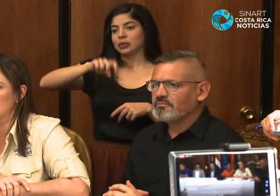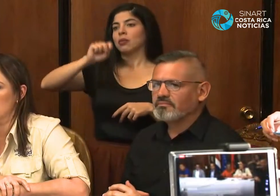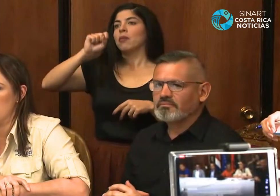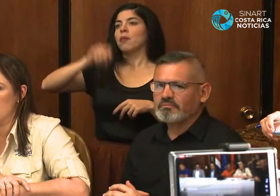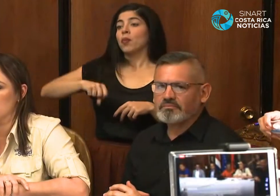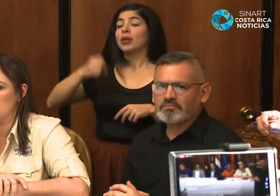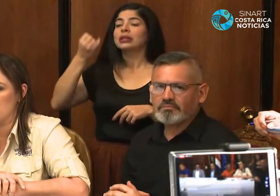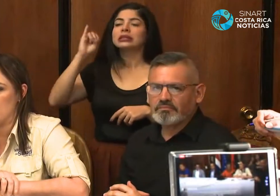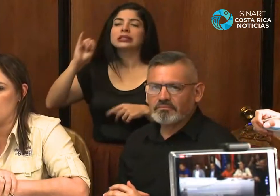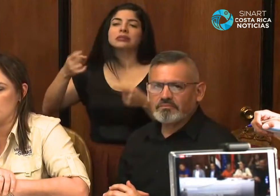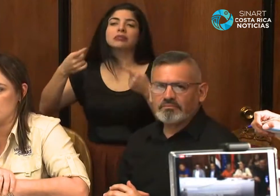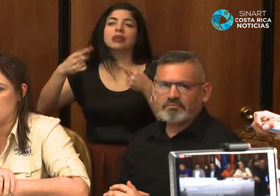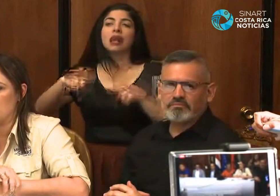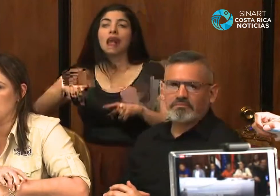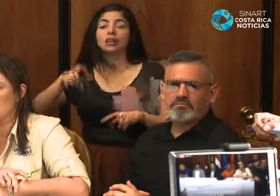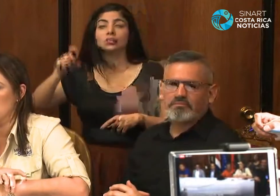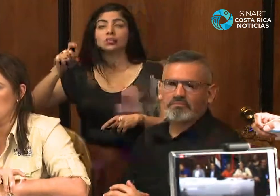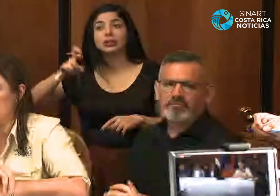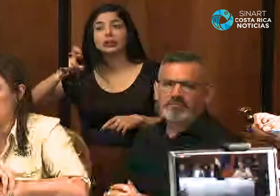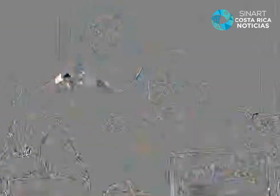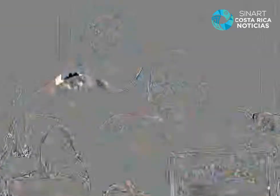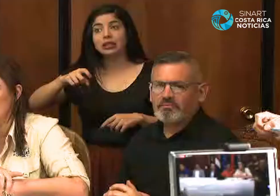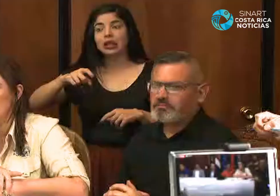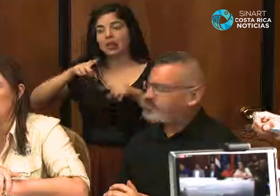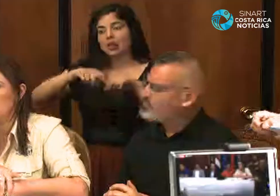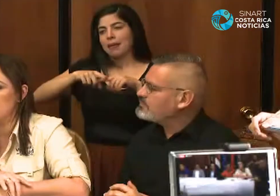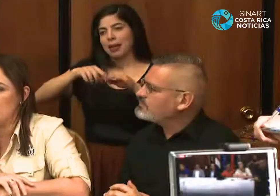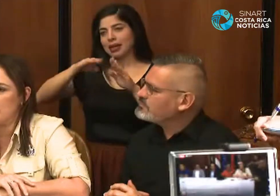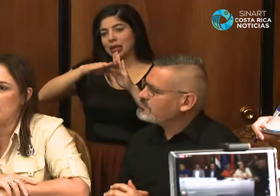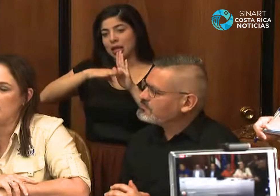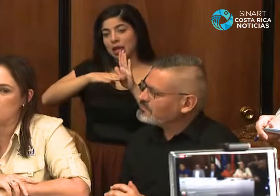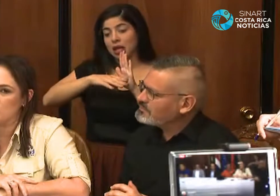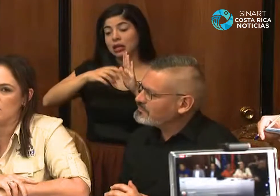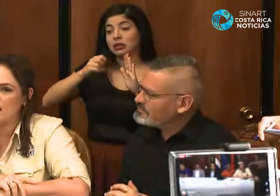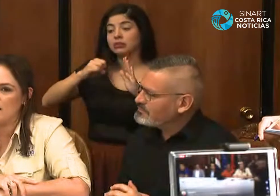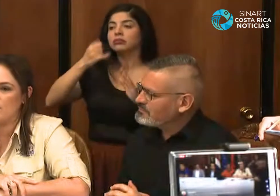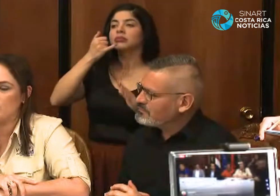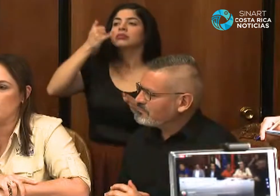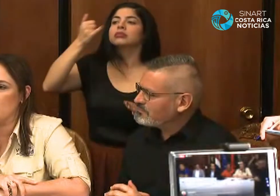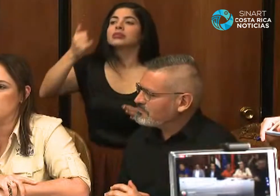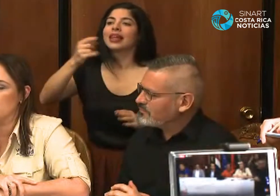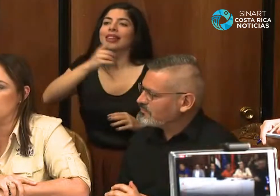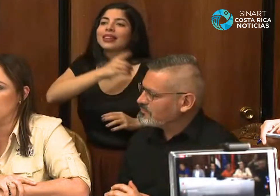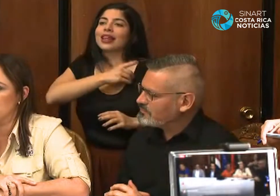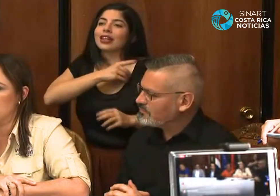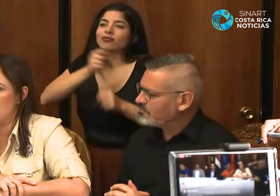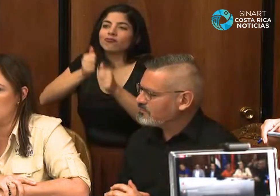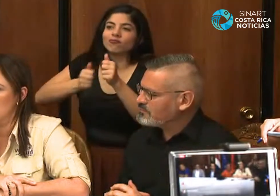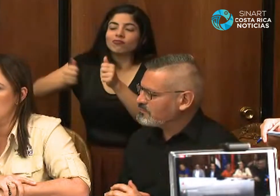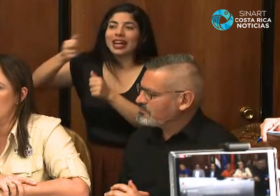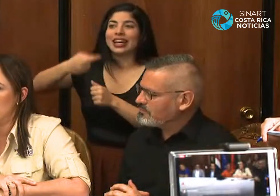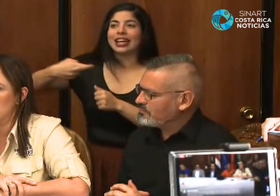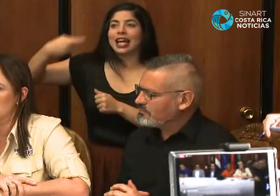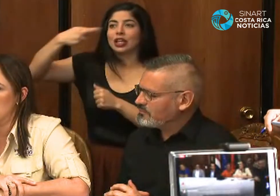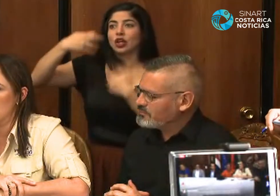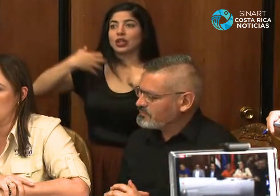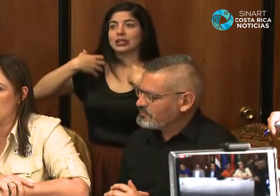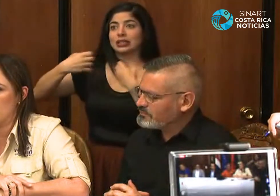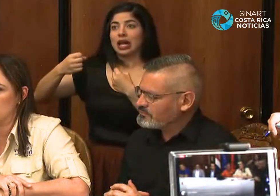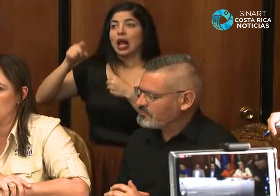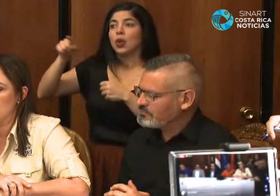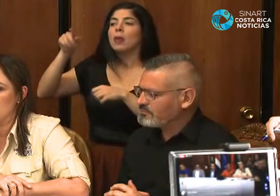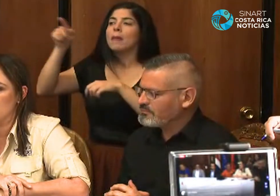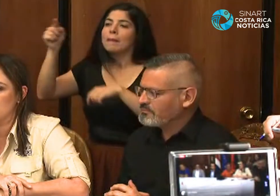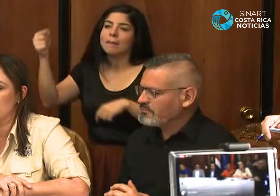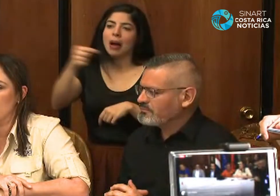en caso de considerar lo necesario y según lineamiento, llamar a la dirección del área rectora de salud más cercano para que se aborde